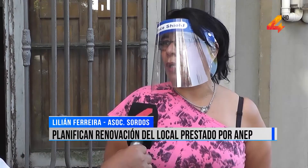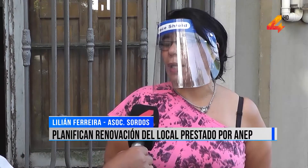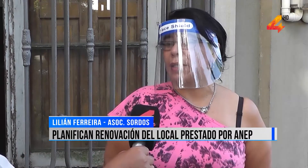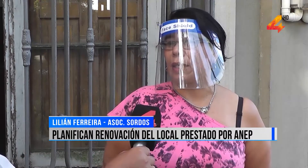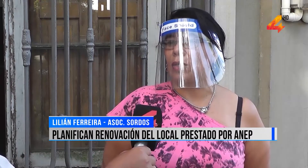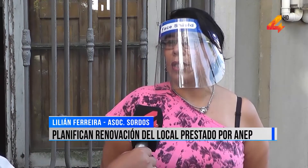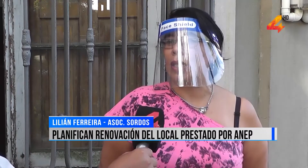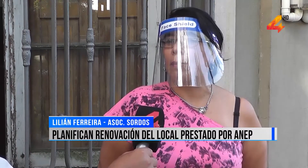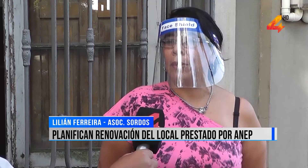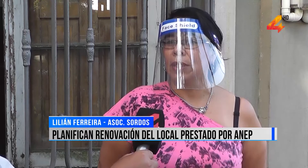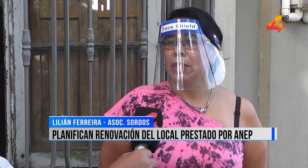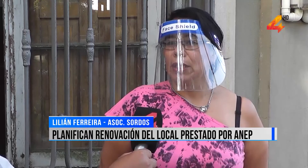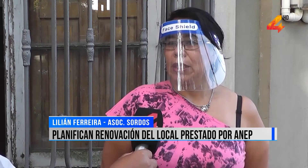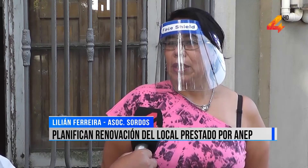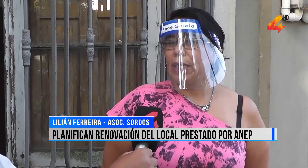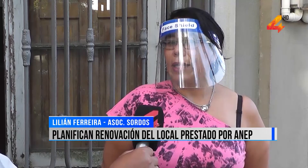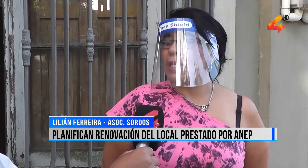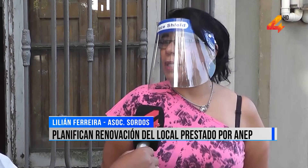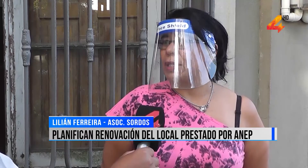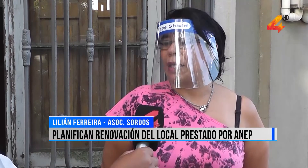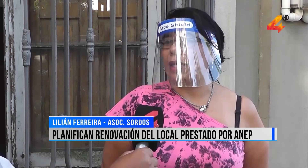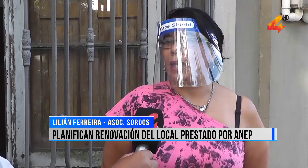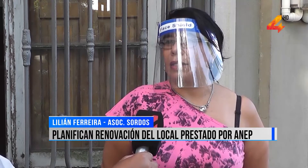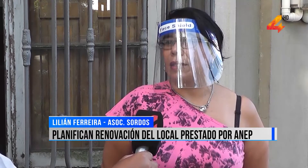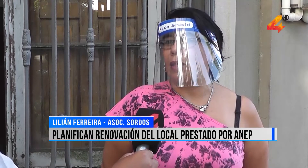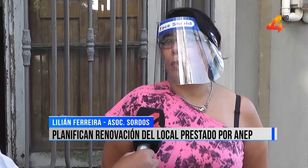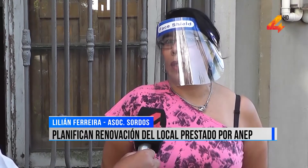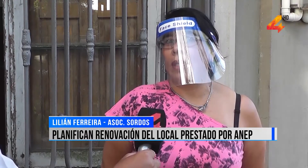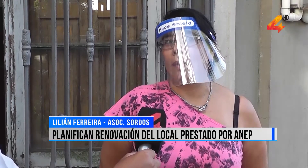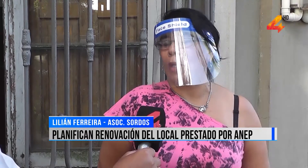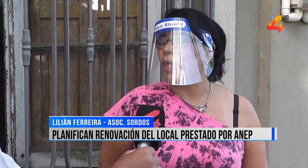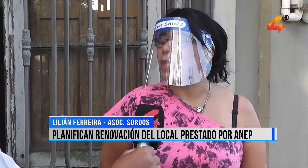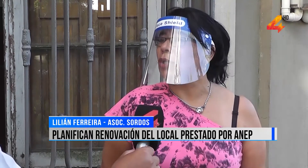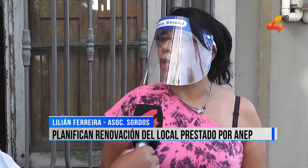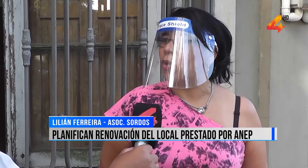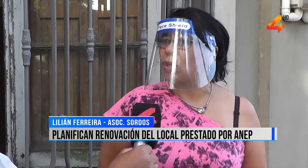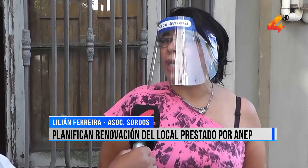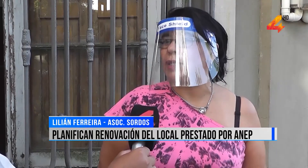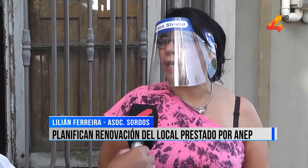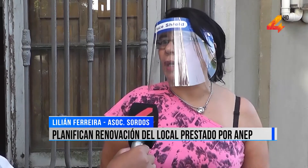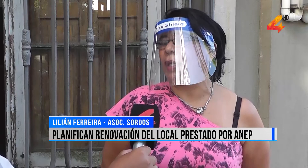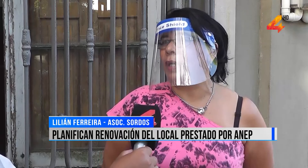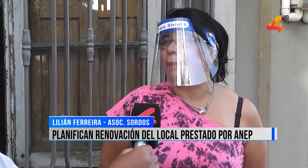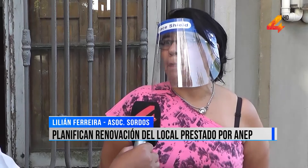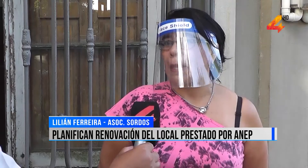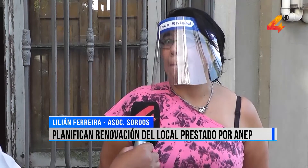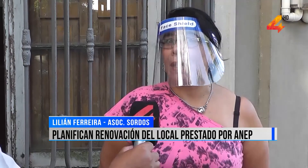estaba cerrado hace tiempo. Y la idea es esa, que al menos que Salto, que conozca que sea más